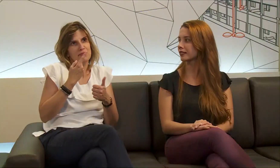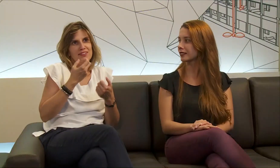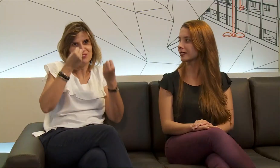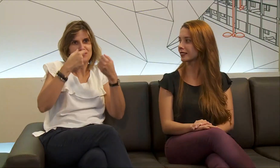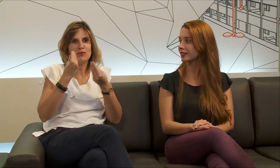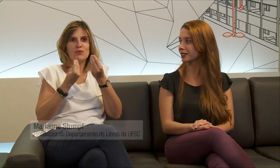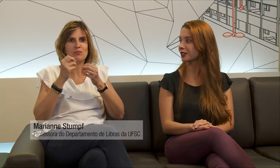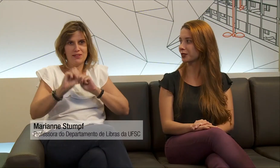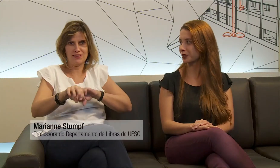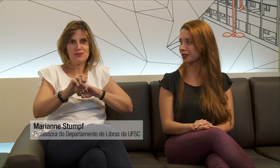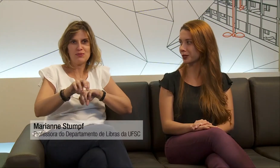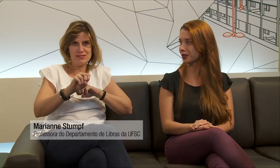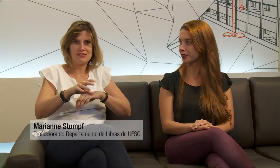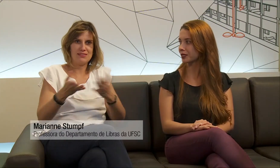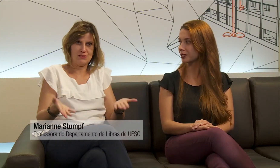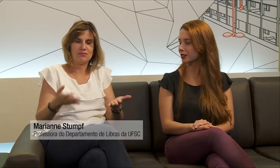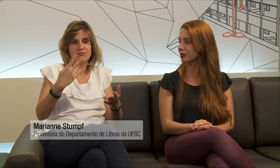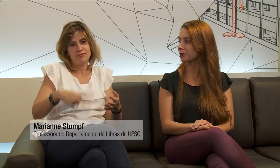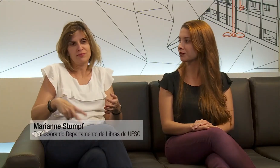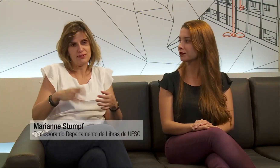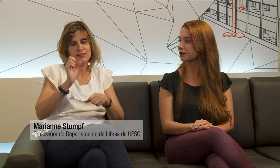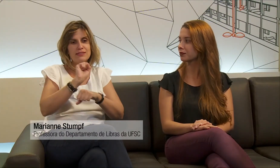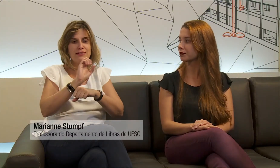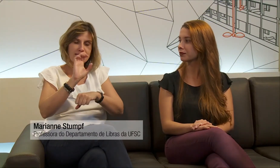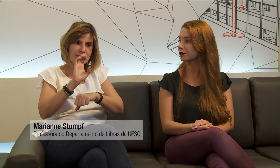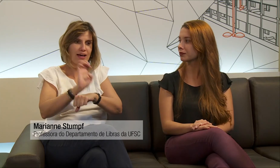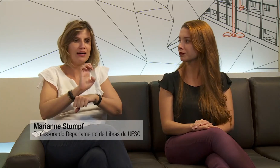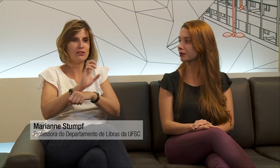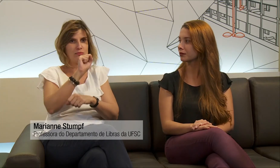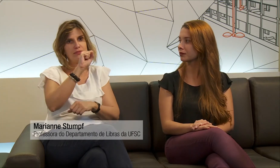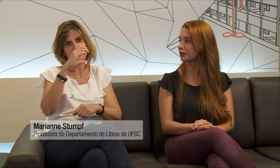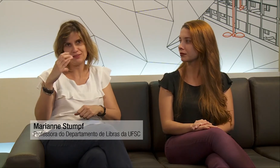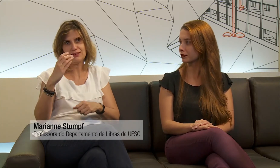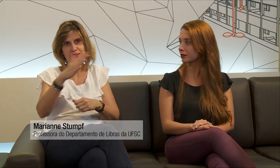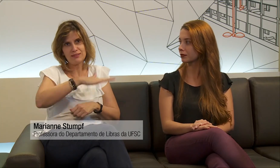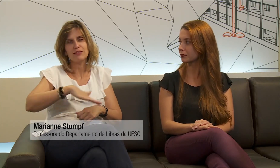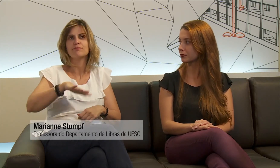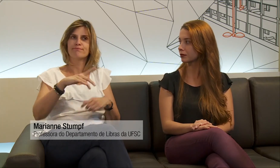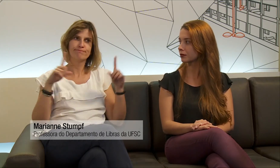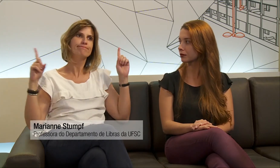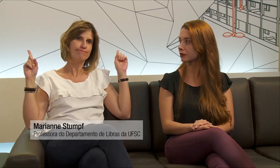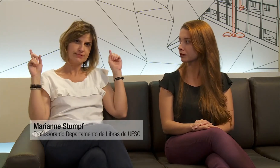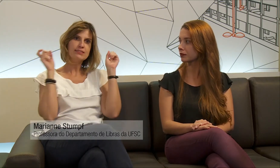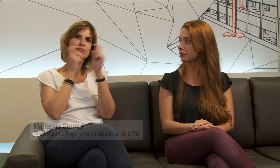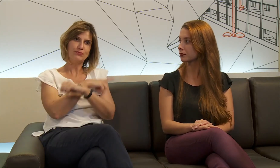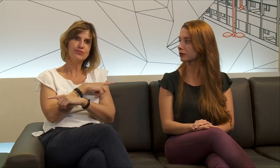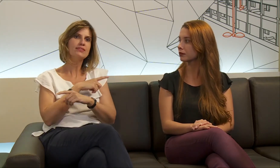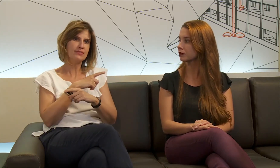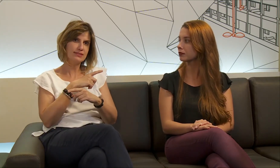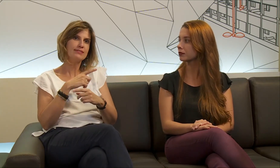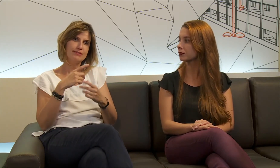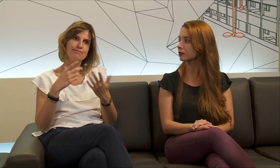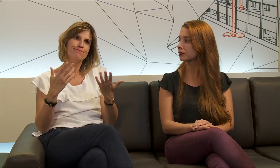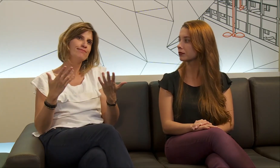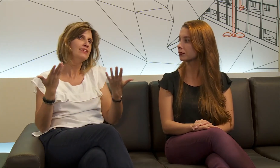Primeiramente, com relação à educação, no estado de Santa Catarina há uma grande